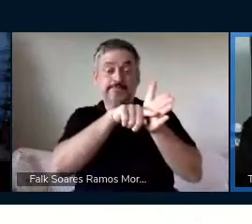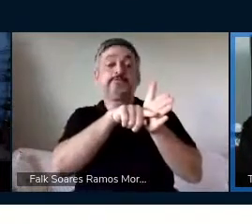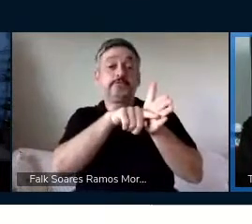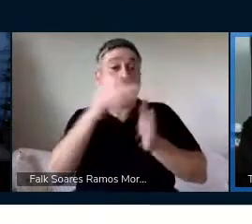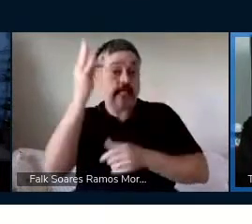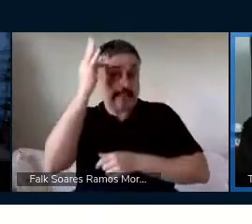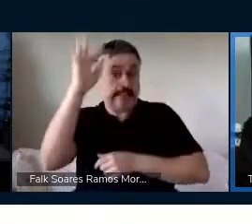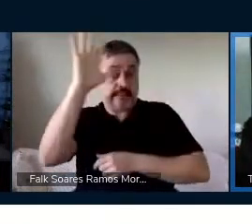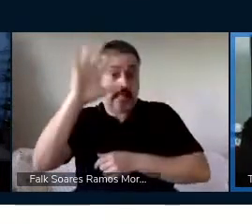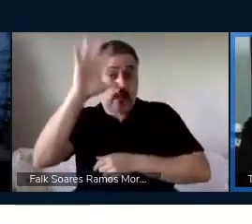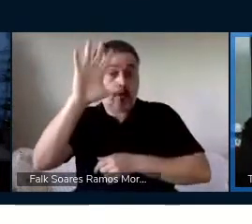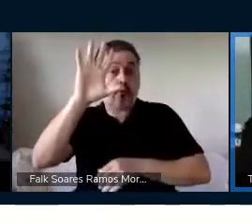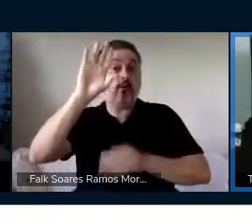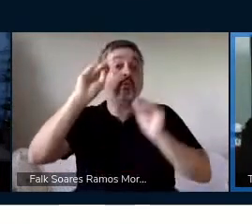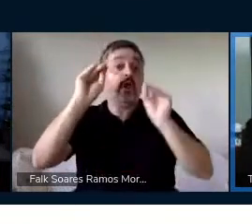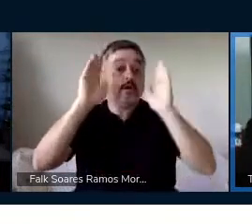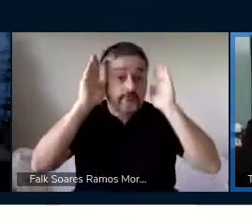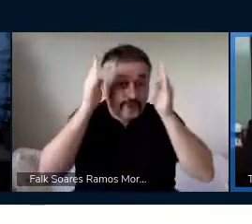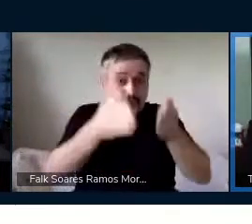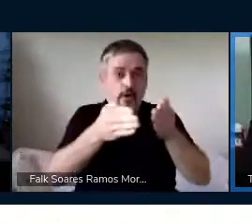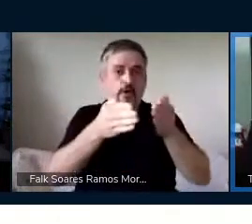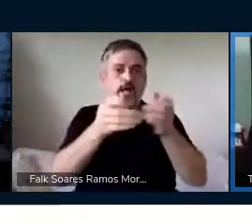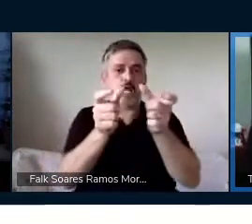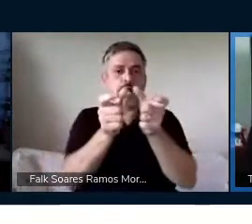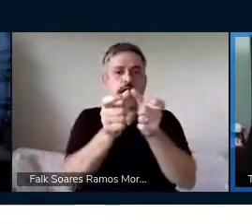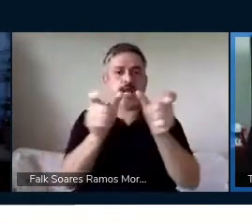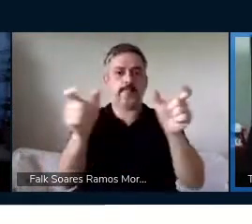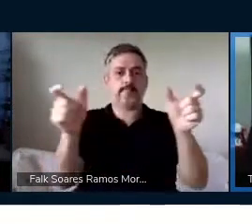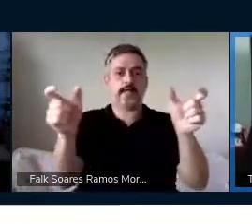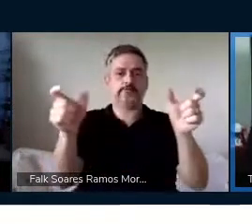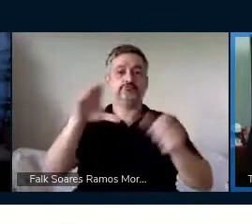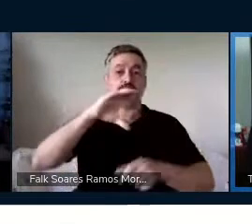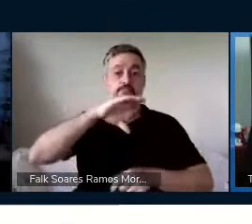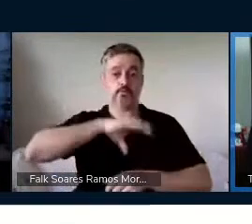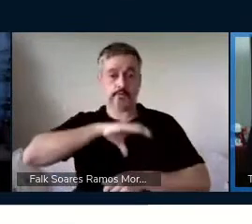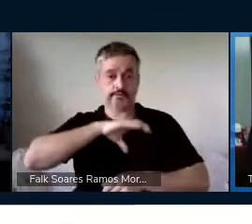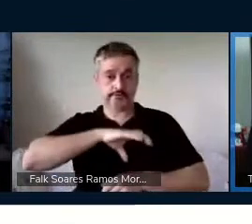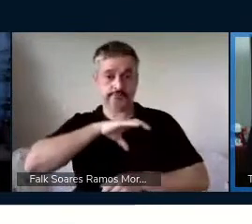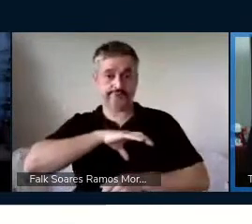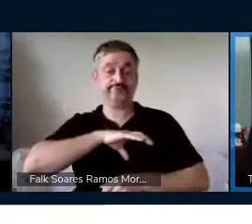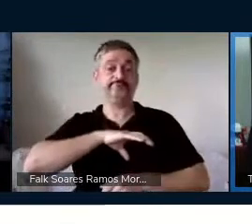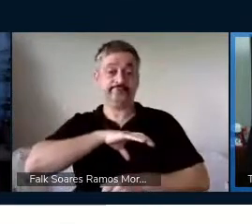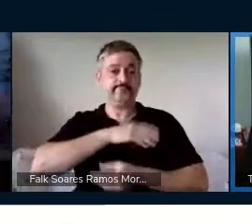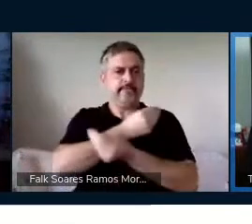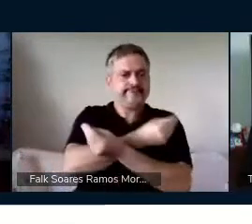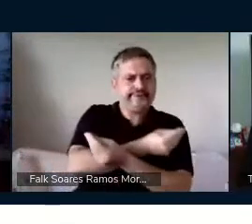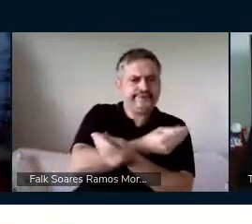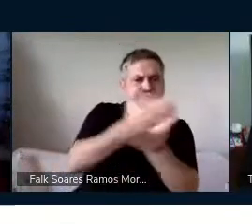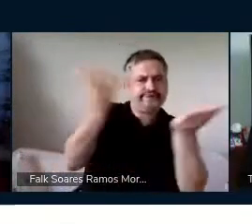conhecimentos sobre os temas fundamentais da gramática da língua portuguesa.